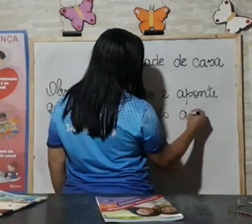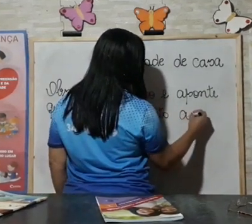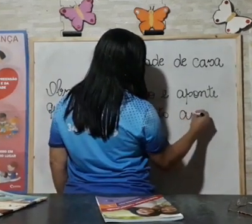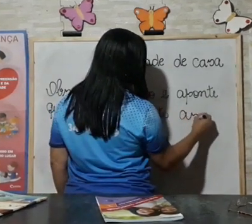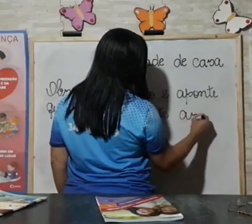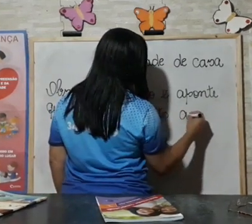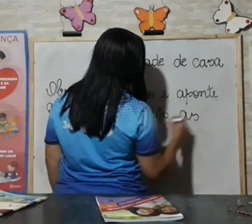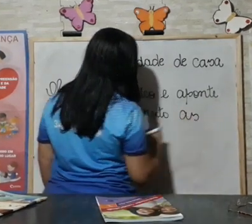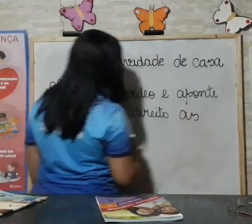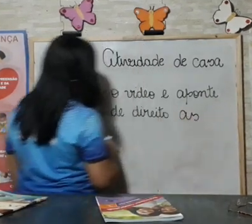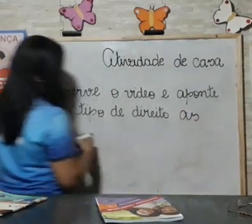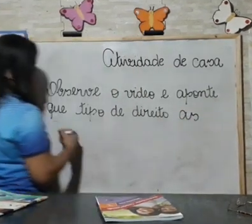privadas?